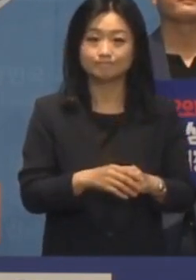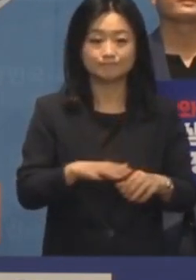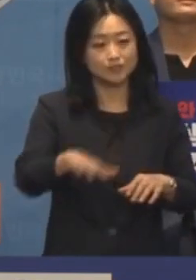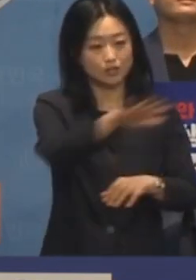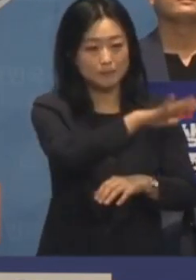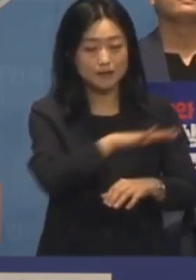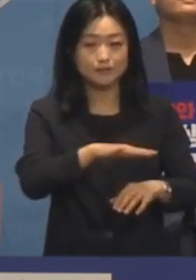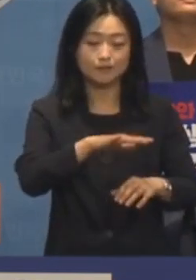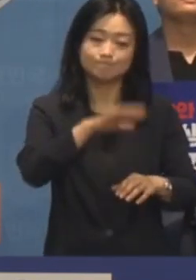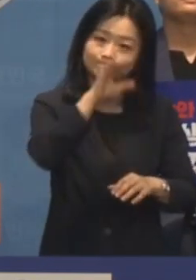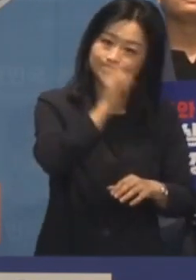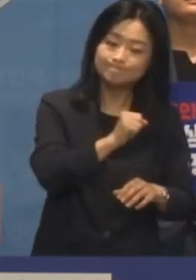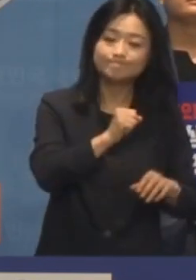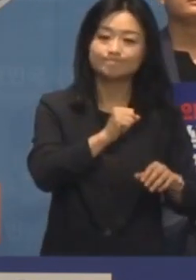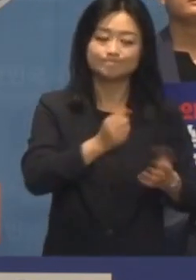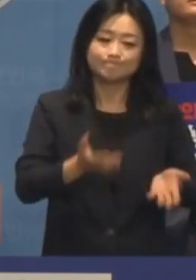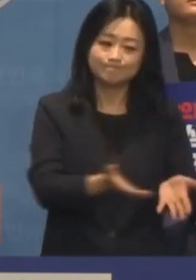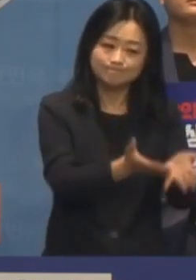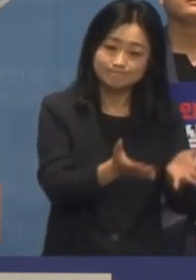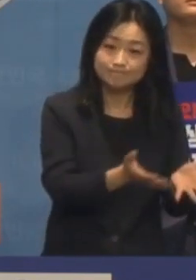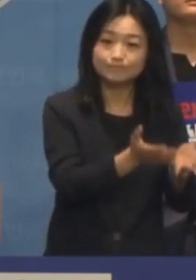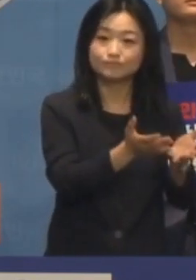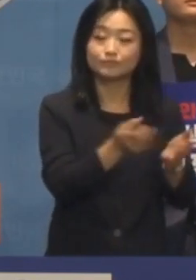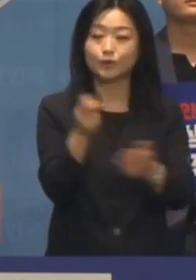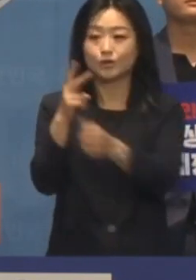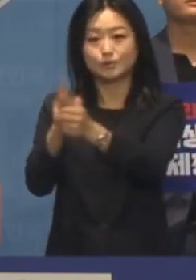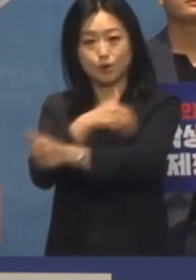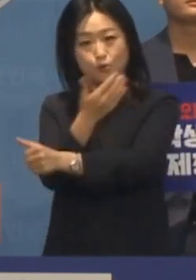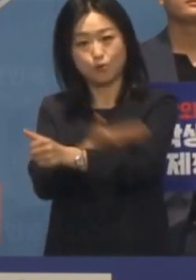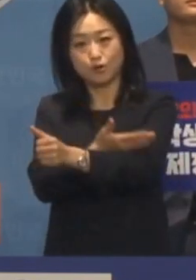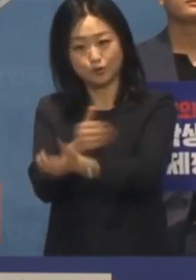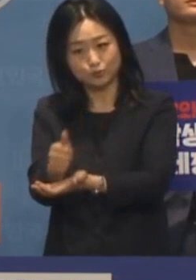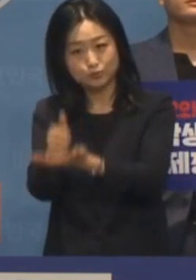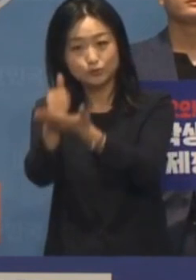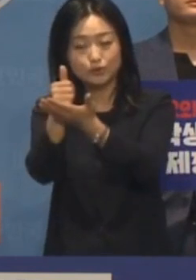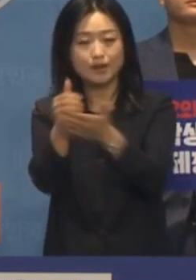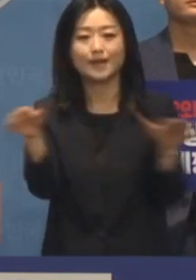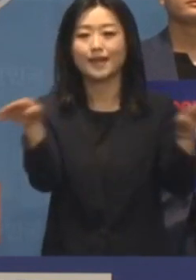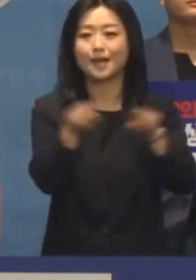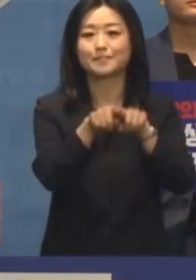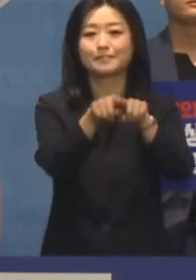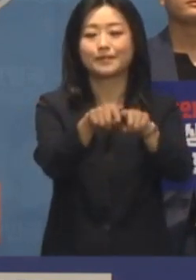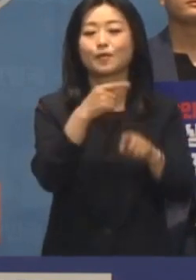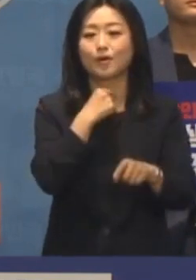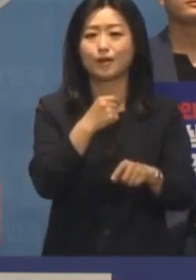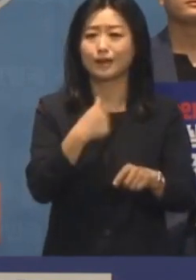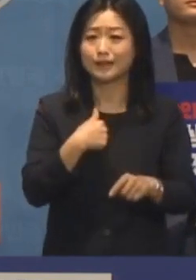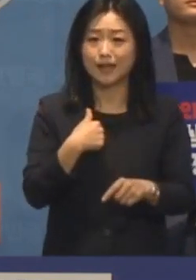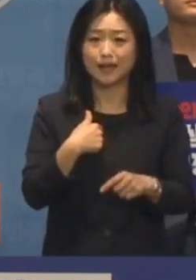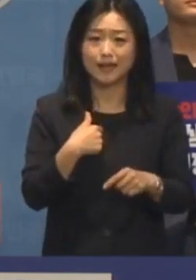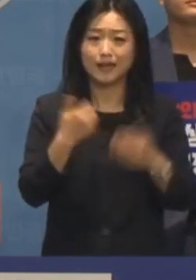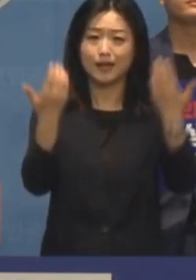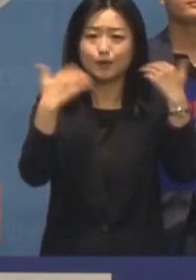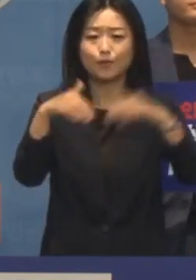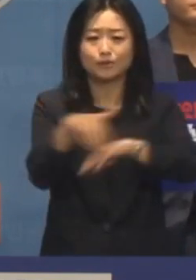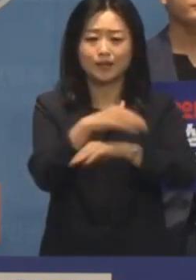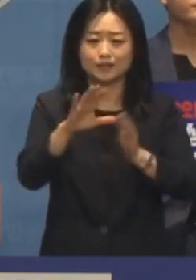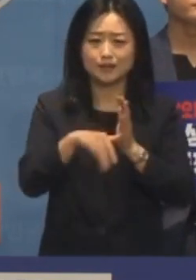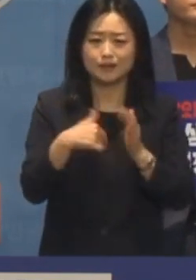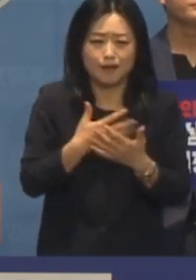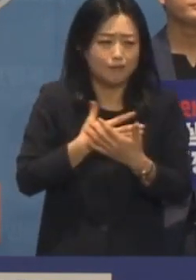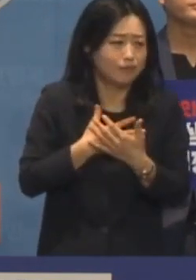교권도 같이 지켜나가는 단초가 되었으면 좋겠습니다. 학교를 갈 때 긴장하거나 검열하지 않고